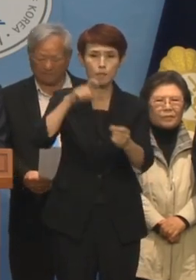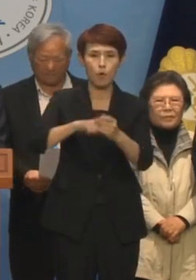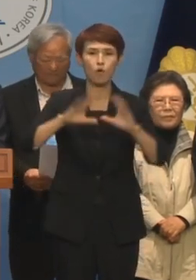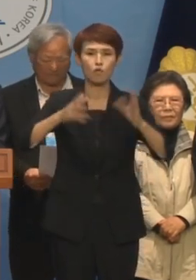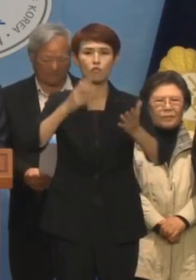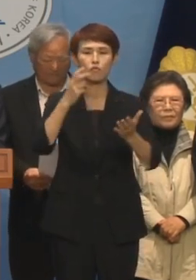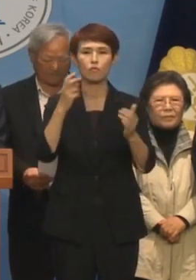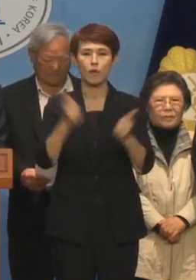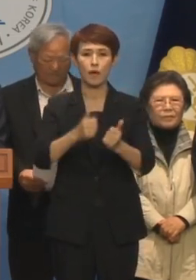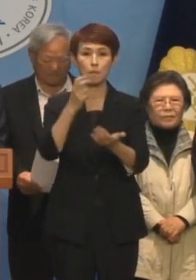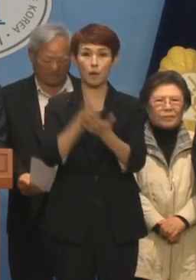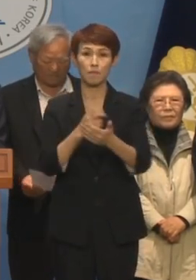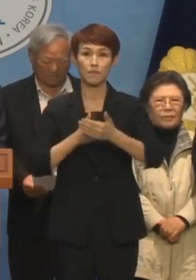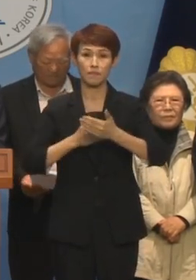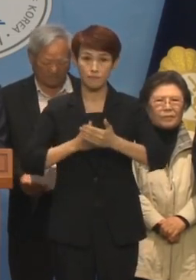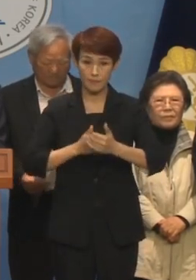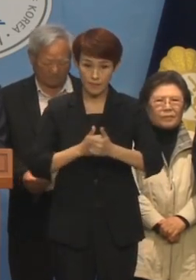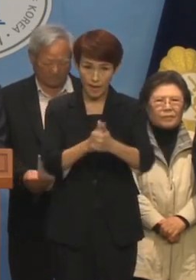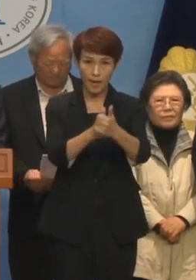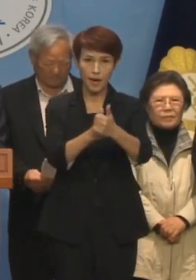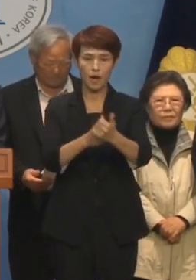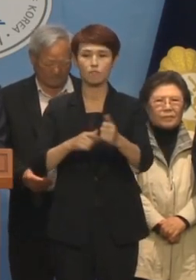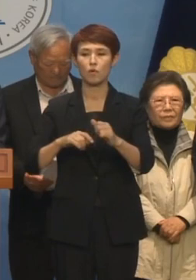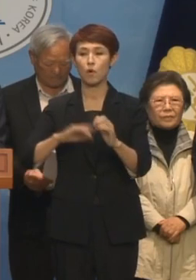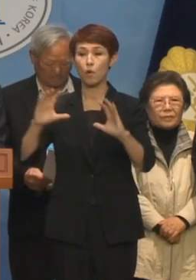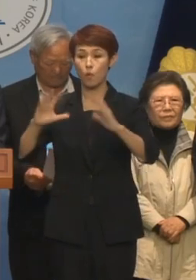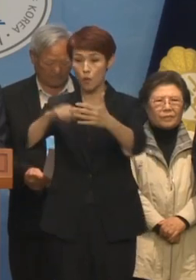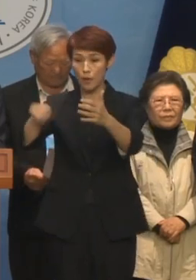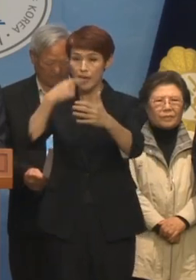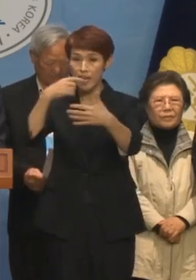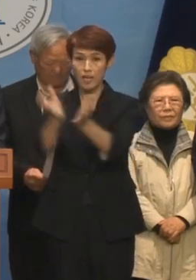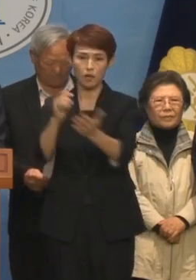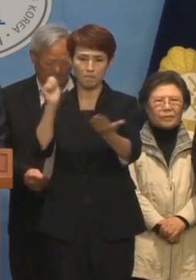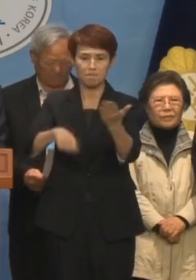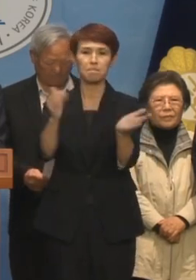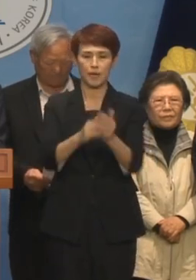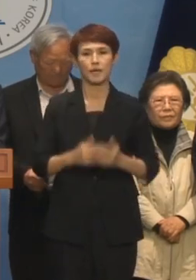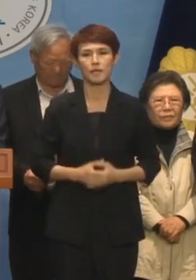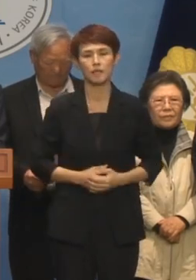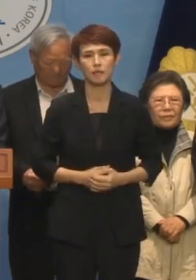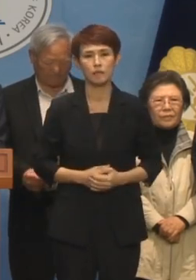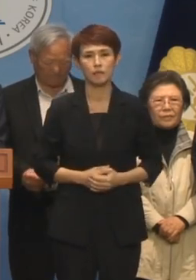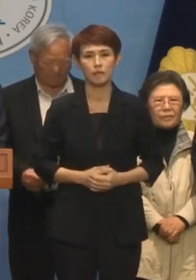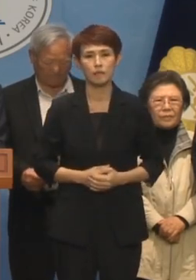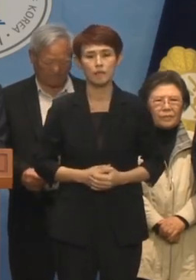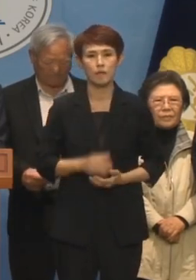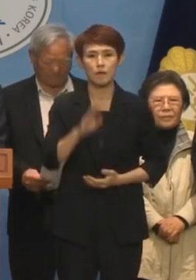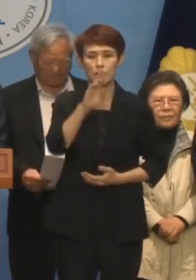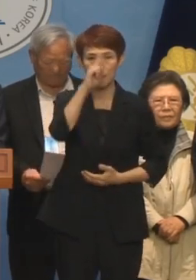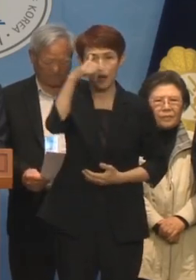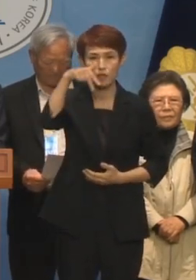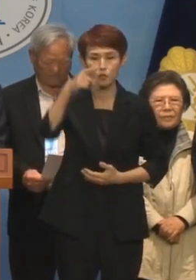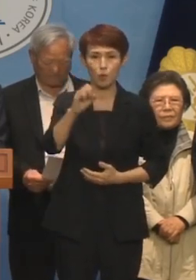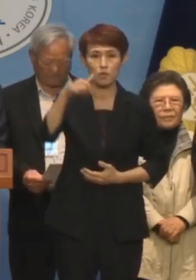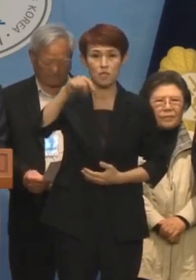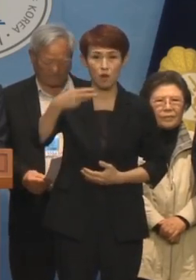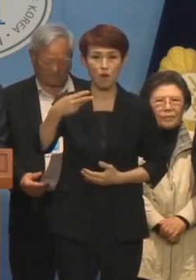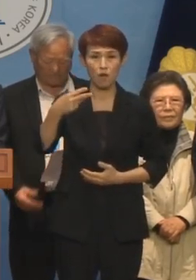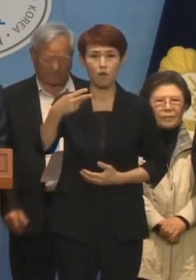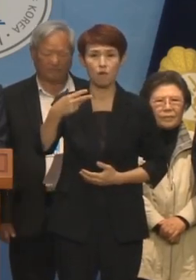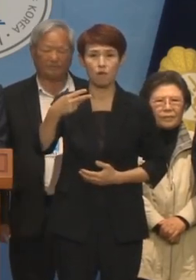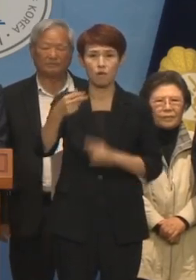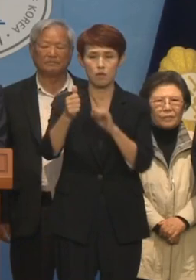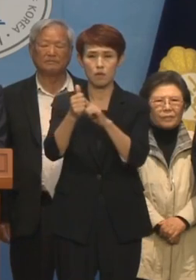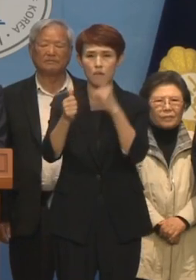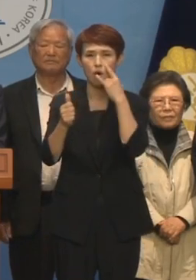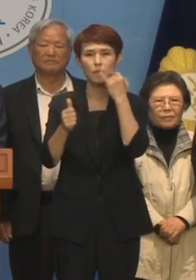따라 본회의 부의 요구를 하게 된 것입니다. 얼마 전 고 박종철 열사의